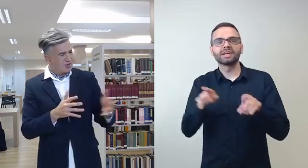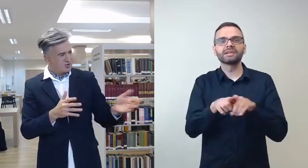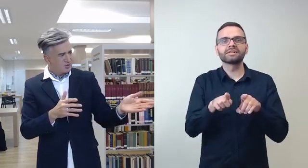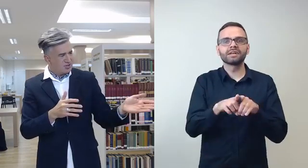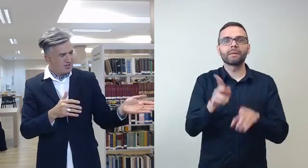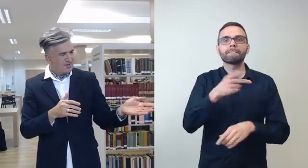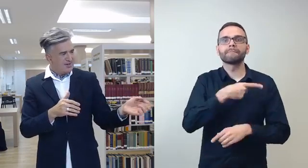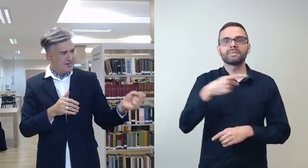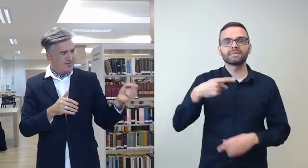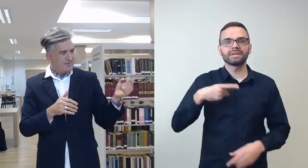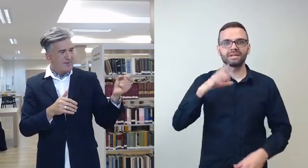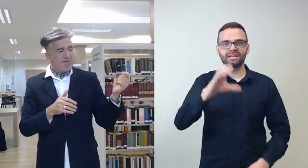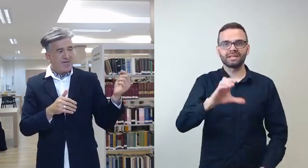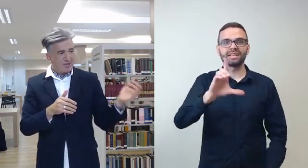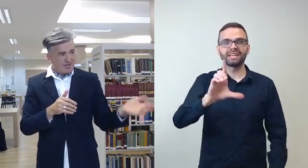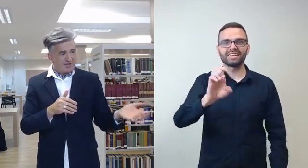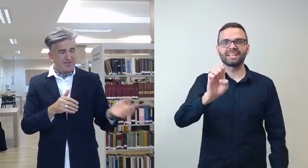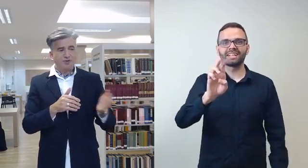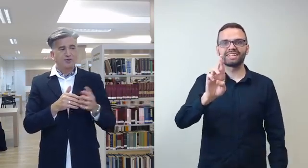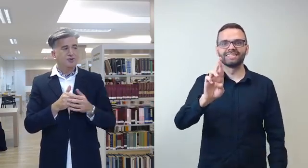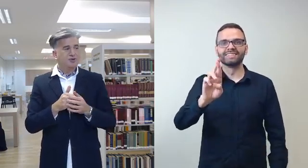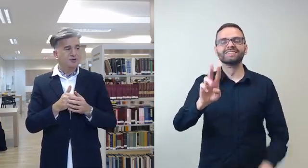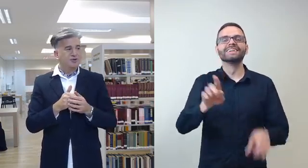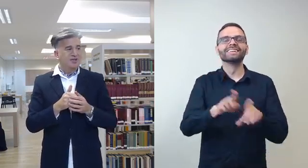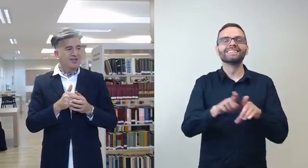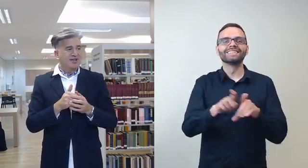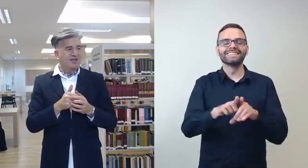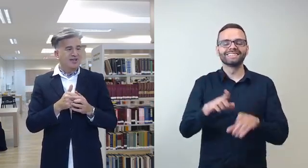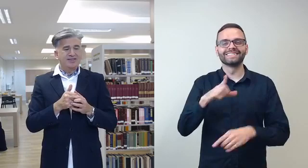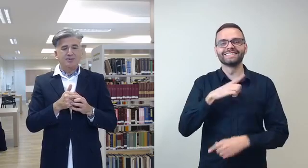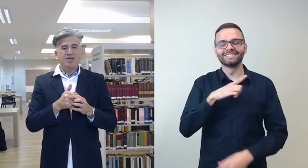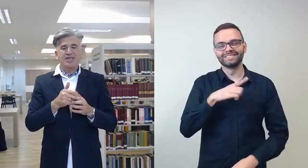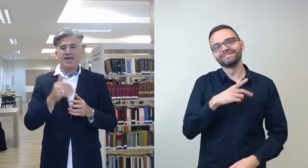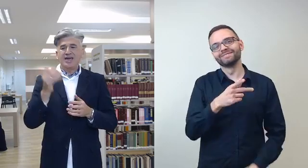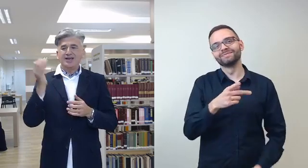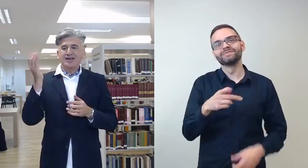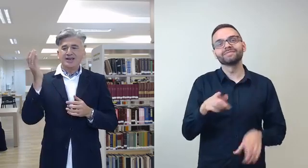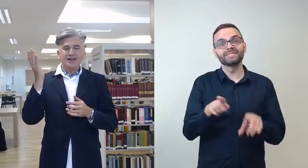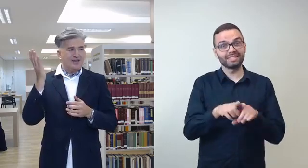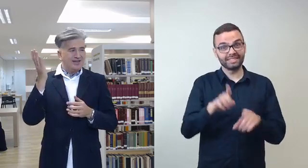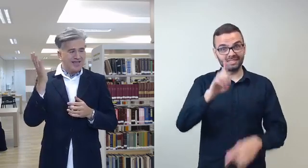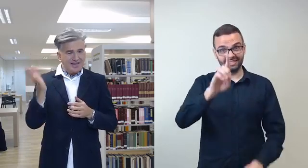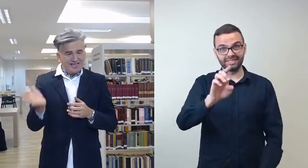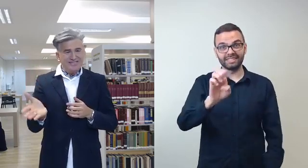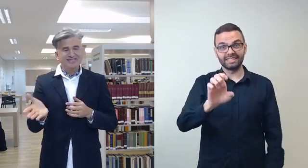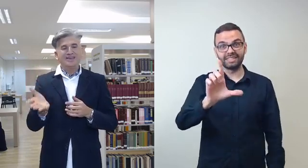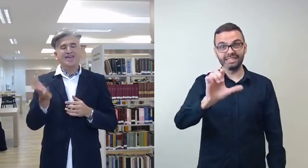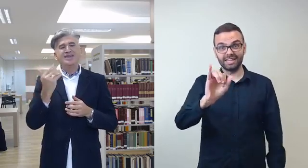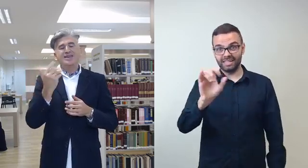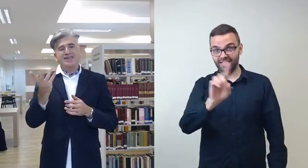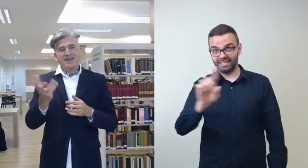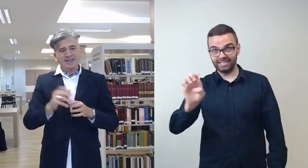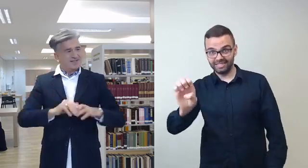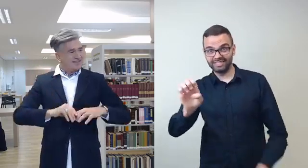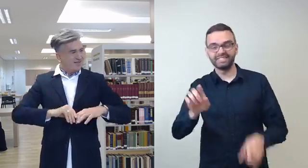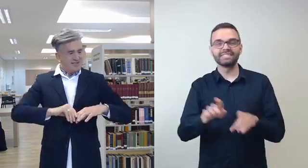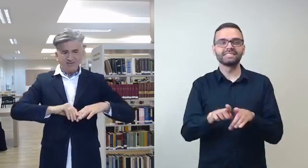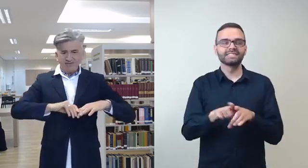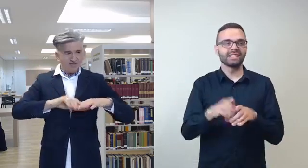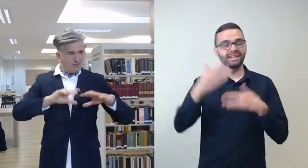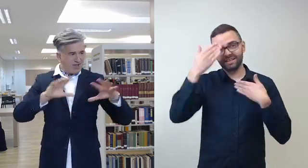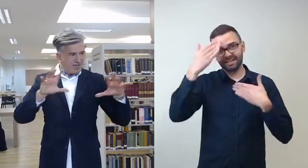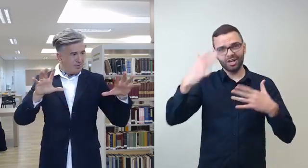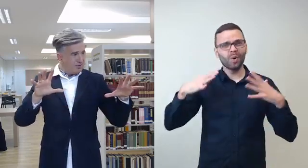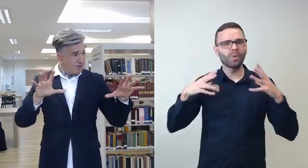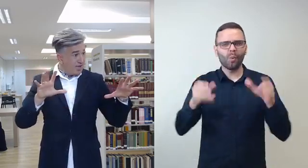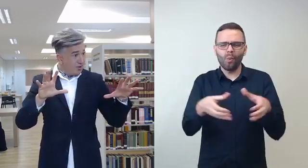o pastor Eber, que está aqui conosco, também a Delize, né? Quero agradecer, tem